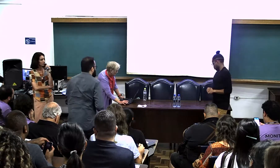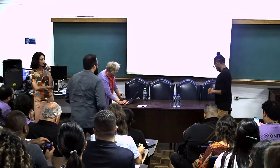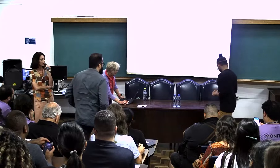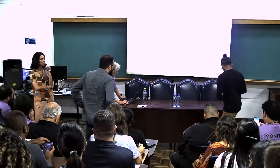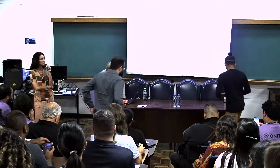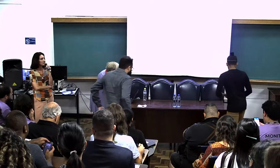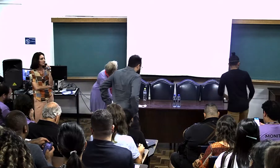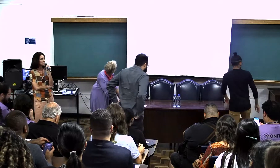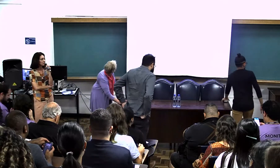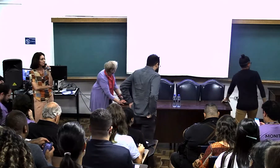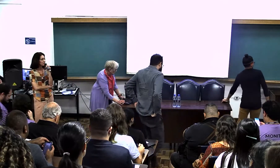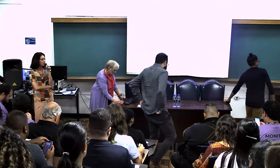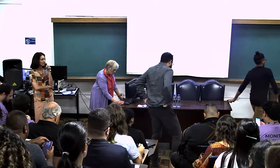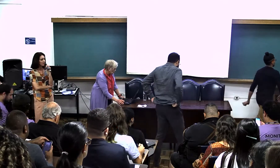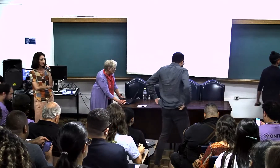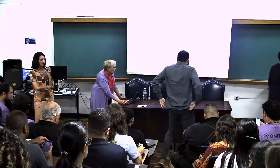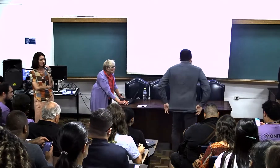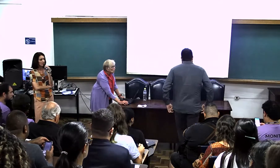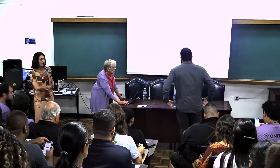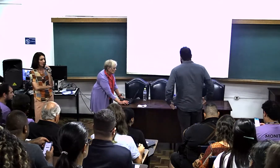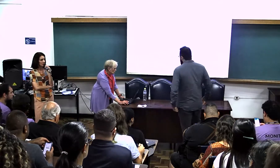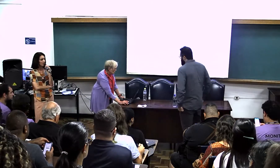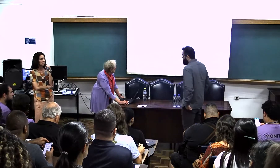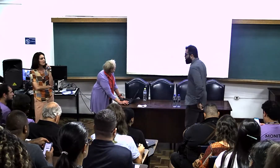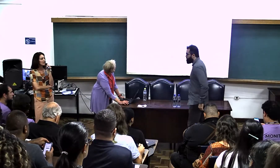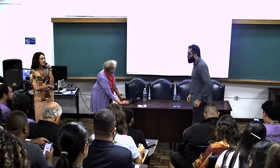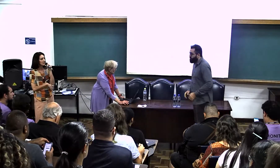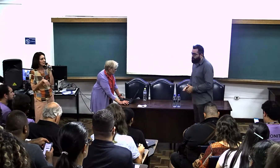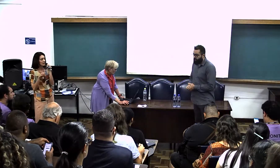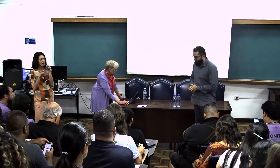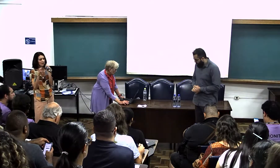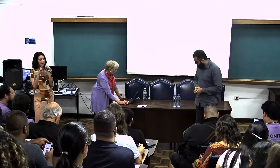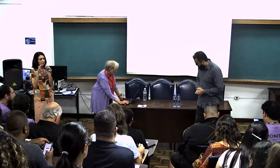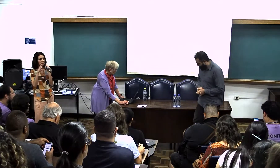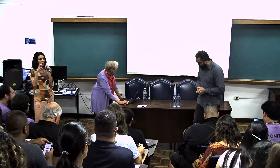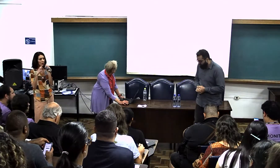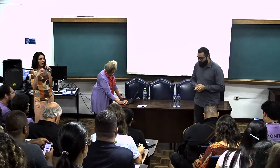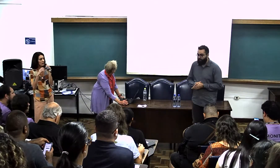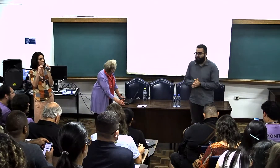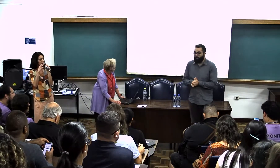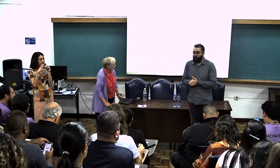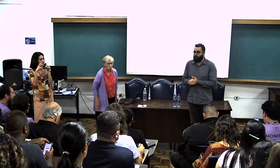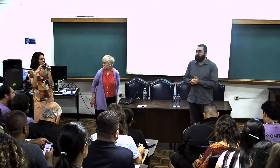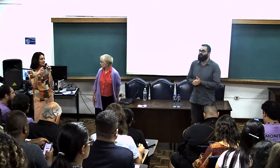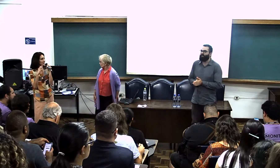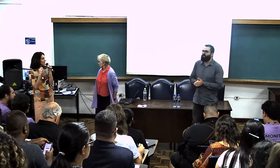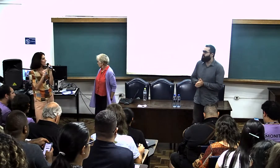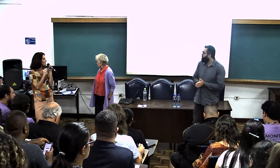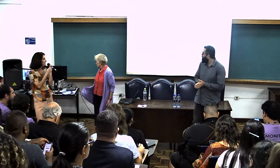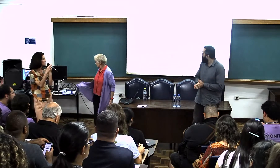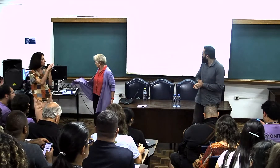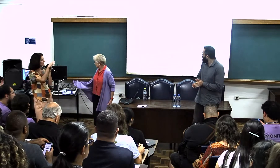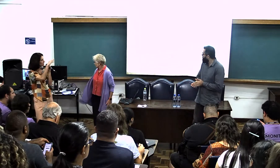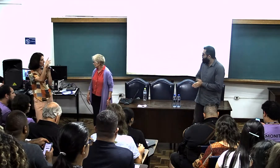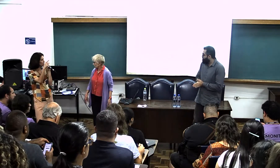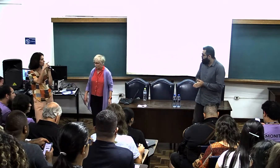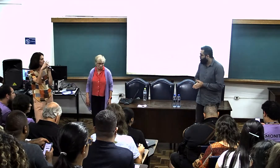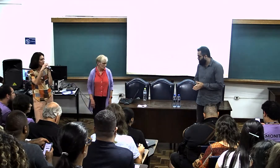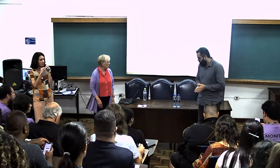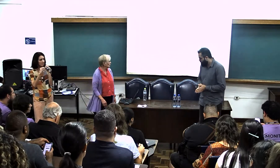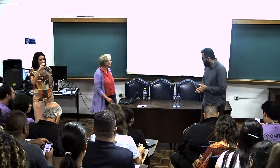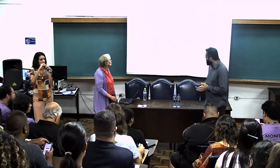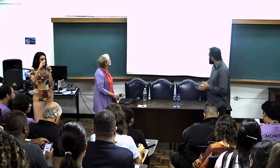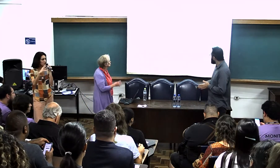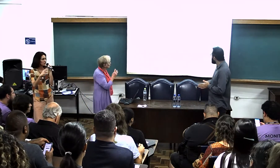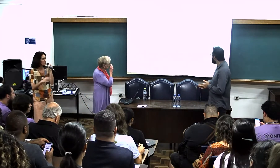acento. Né? Então, se o acento está em dog, essa vogal O vai abrir mais do que as